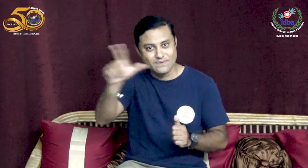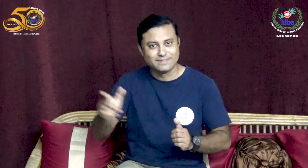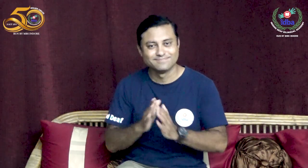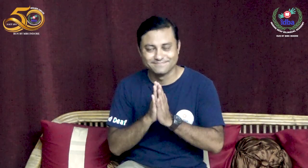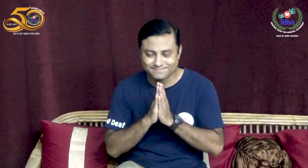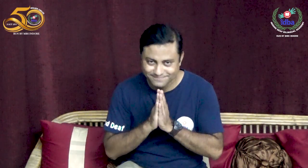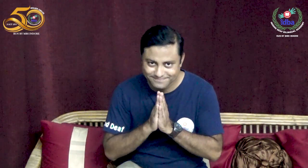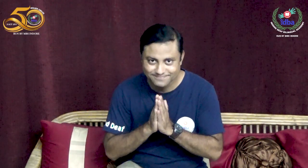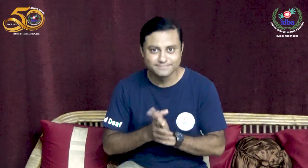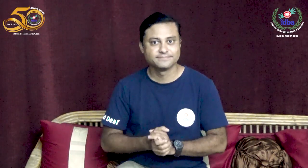हेलो, आप सभी को नमस्ते।